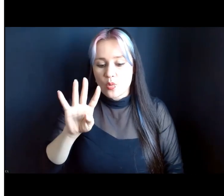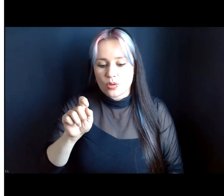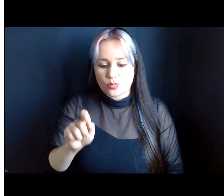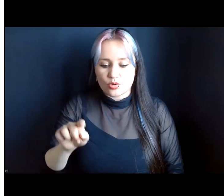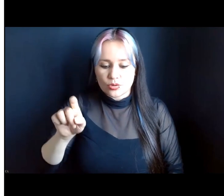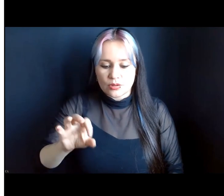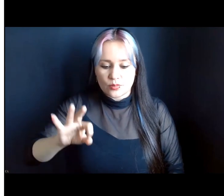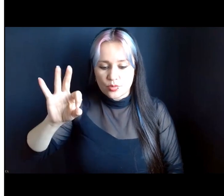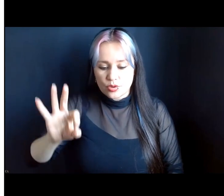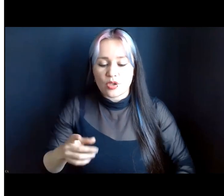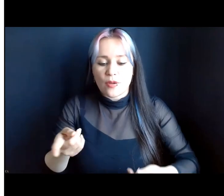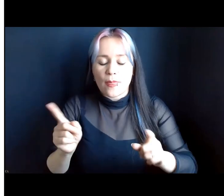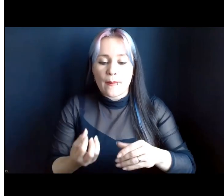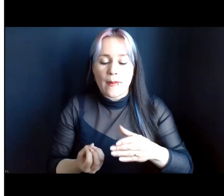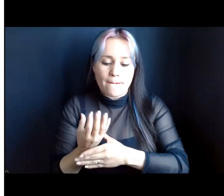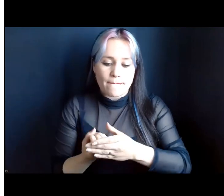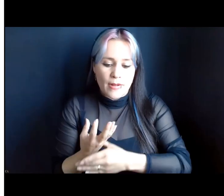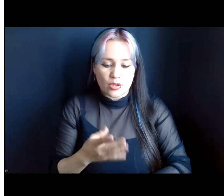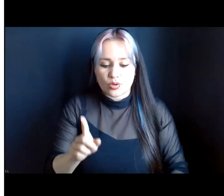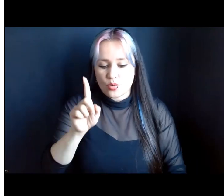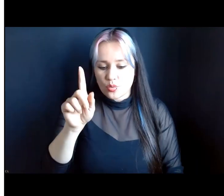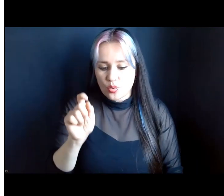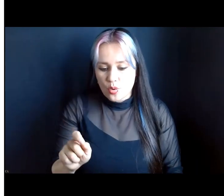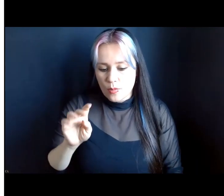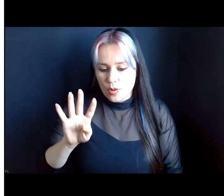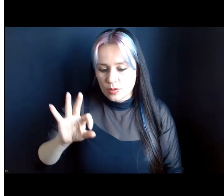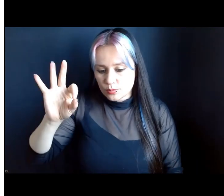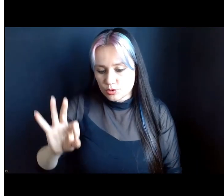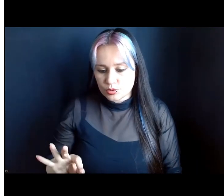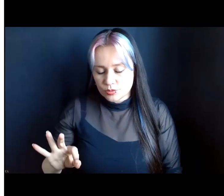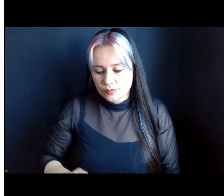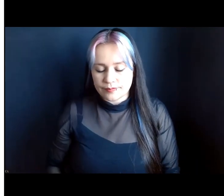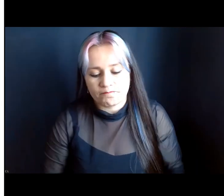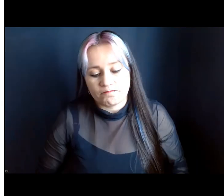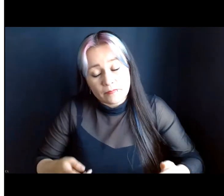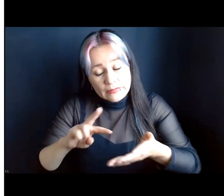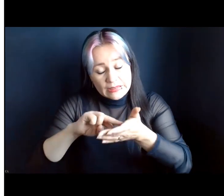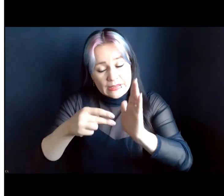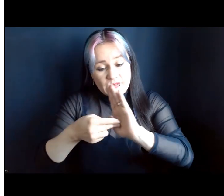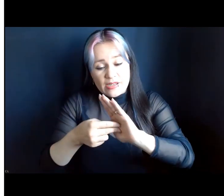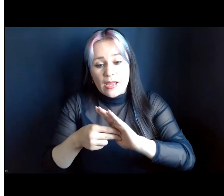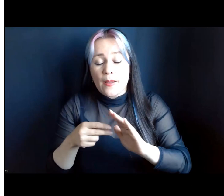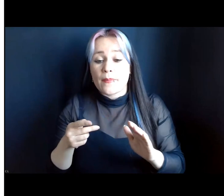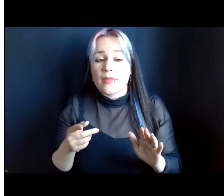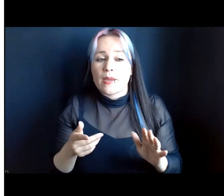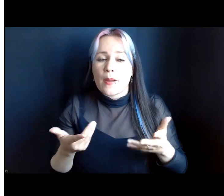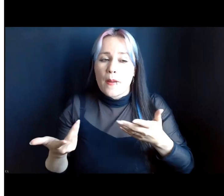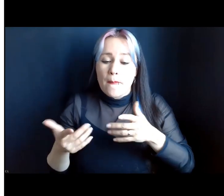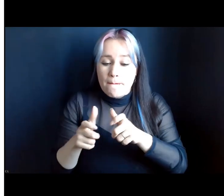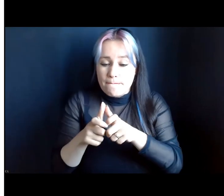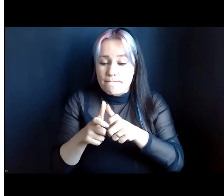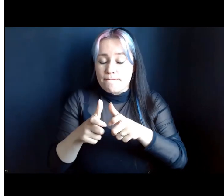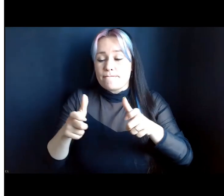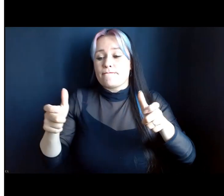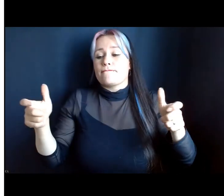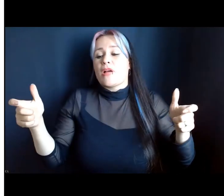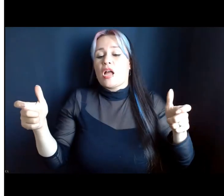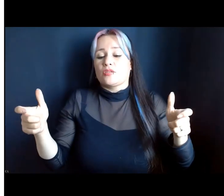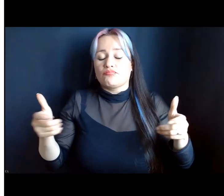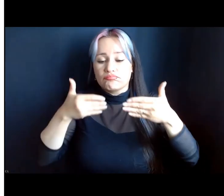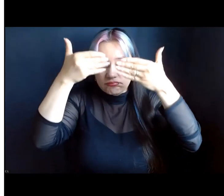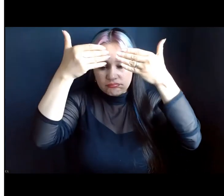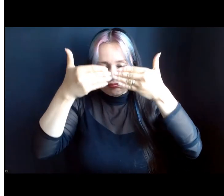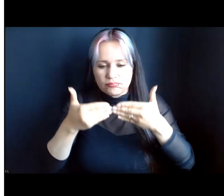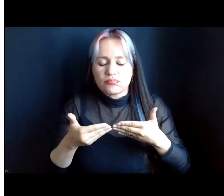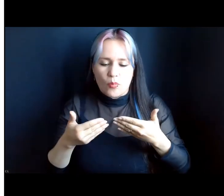los departamentos de Antioquia 13,6 por Bogotá 12,4 por y el Valle del cauca 10,4